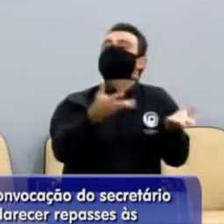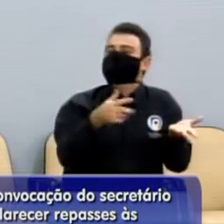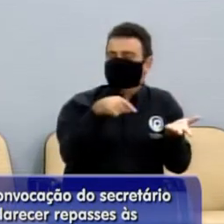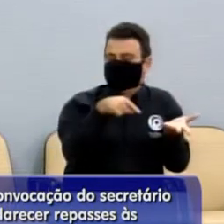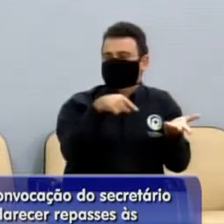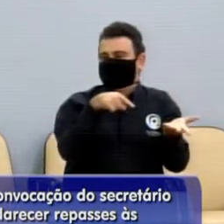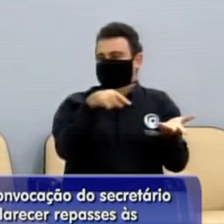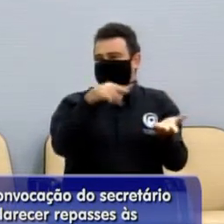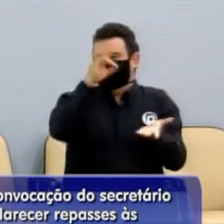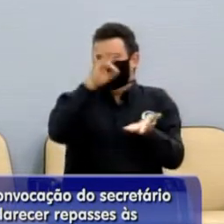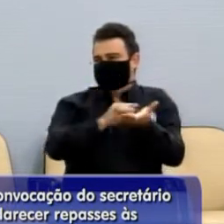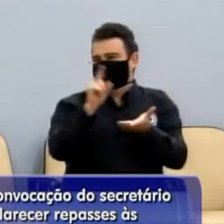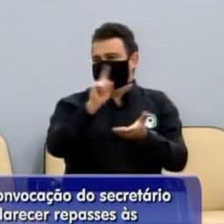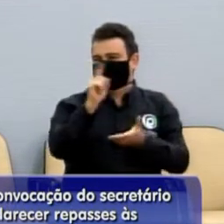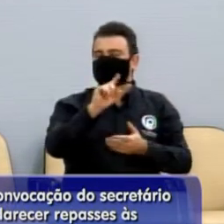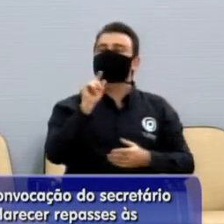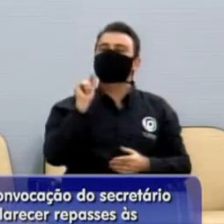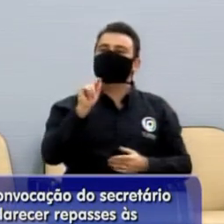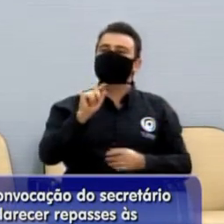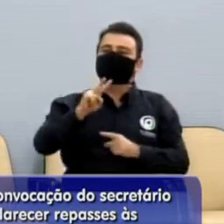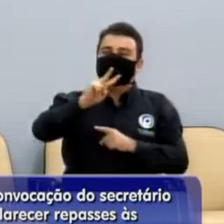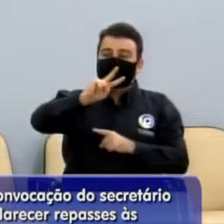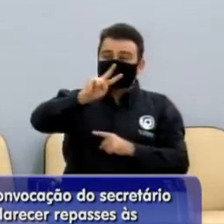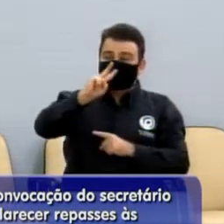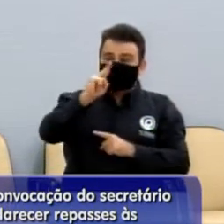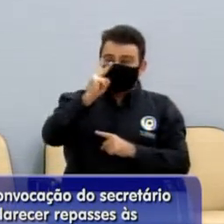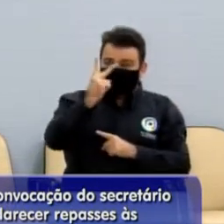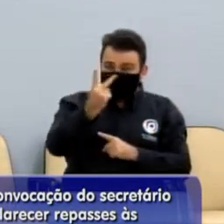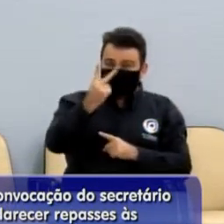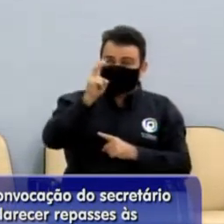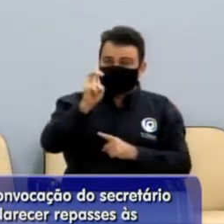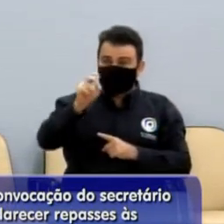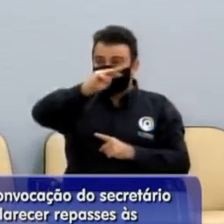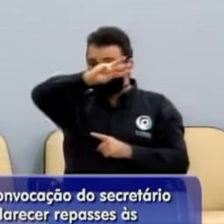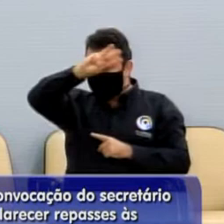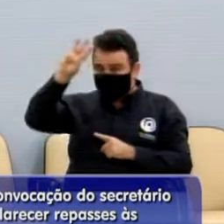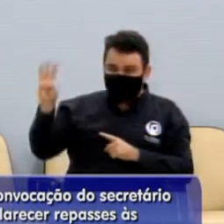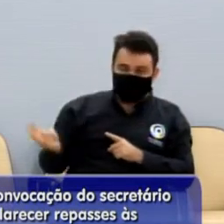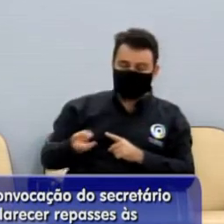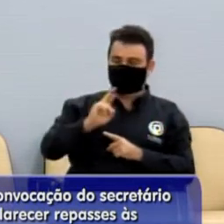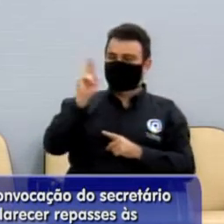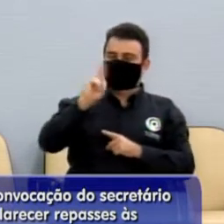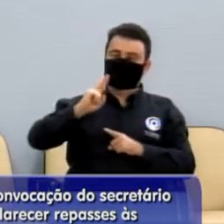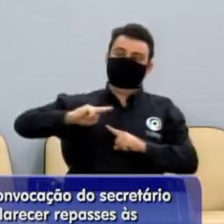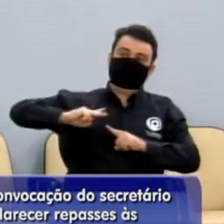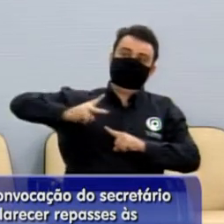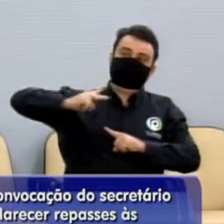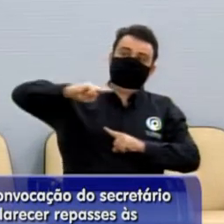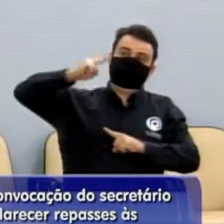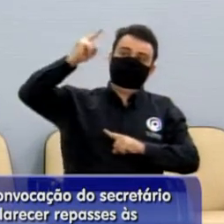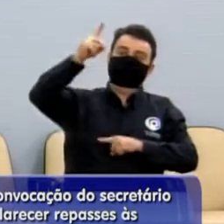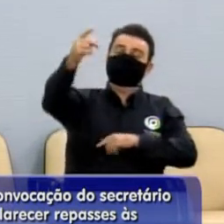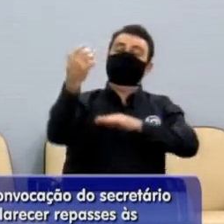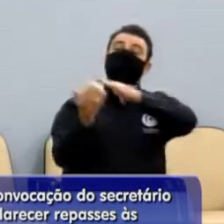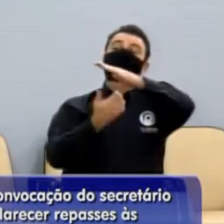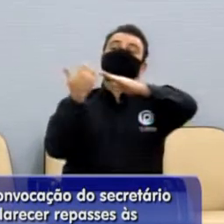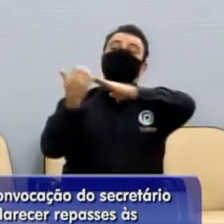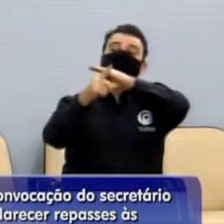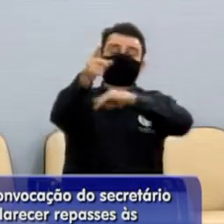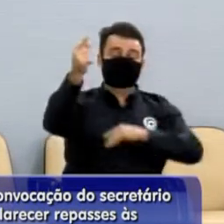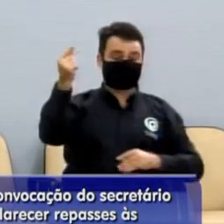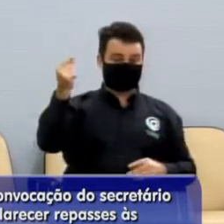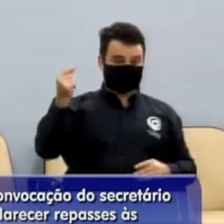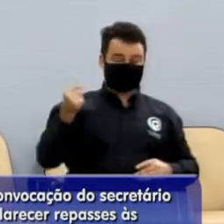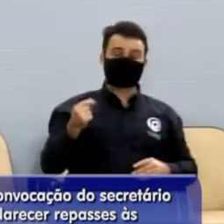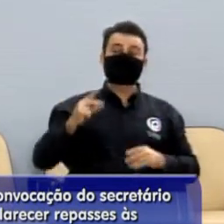de quase 25 milhões a mais de transferência de subsídio para uma das empresas mais ricas do município. É